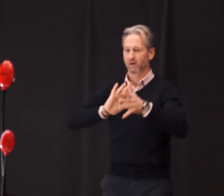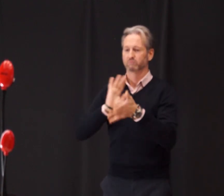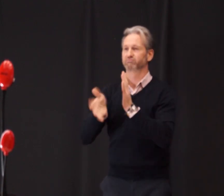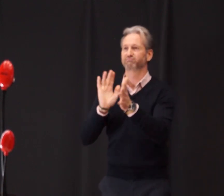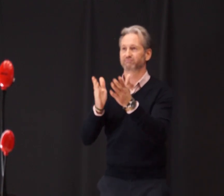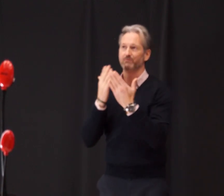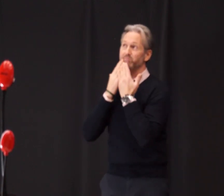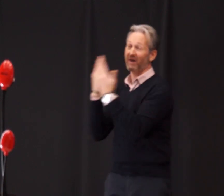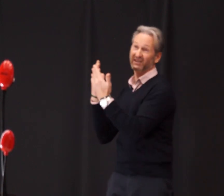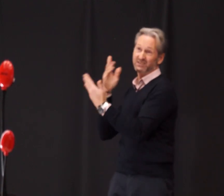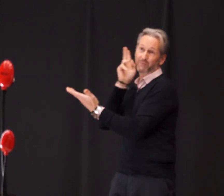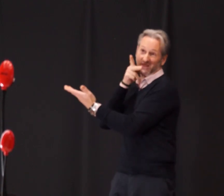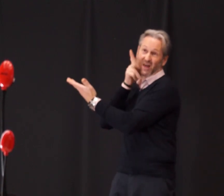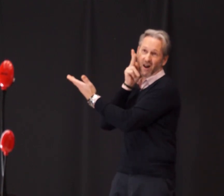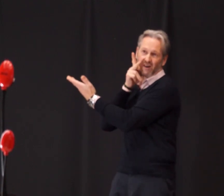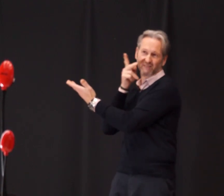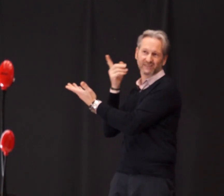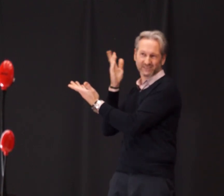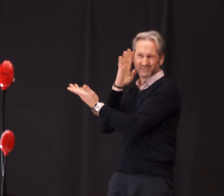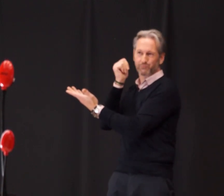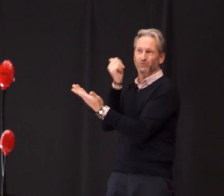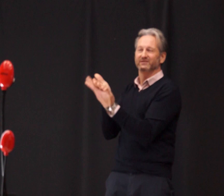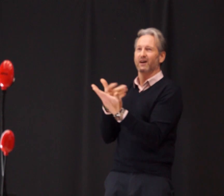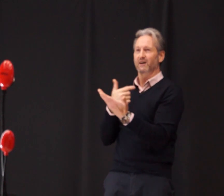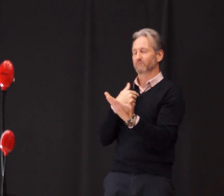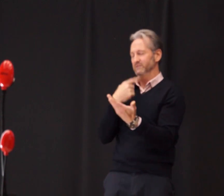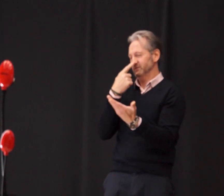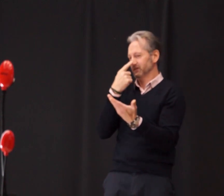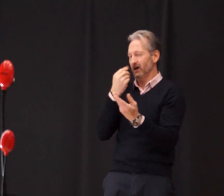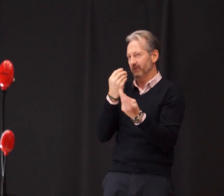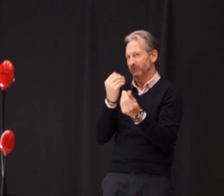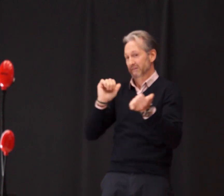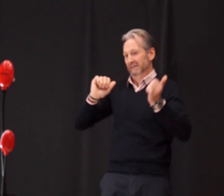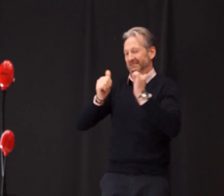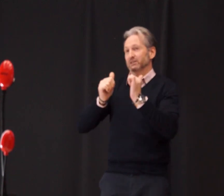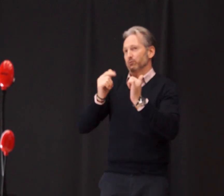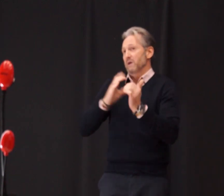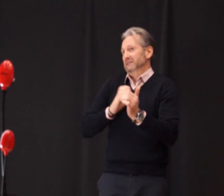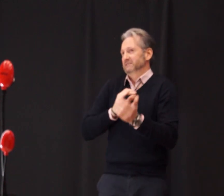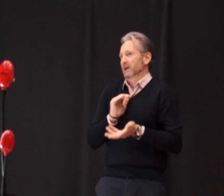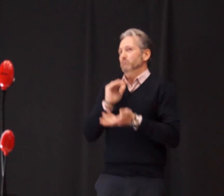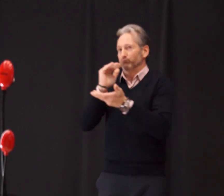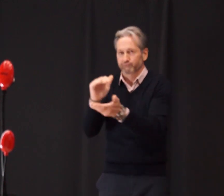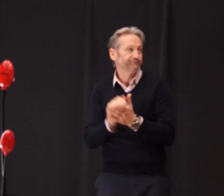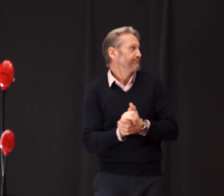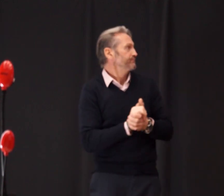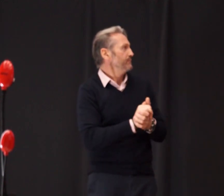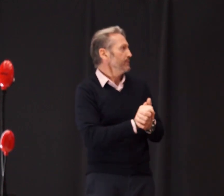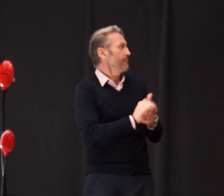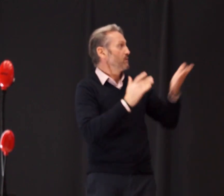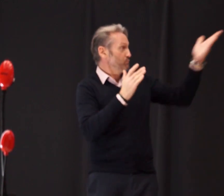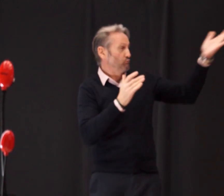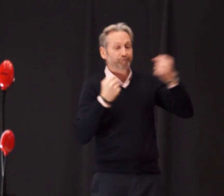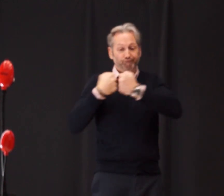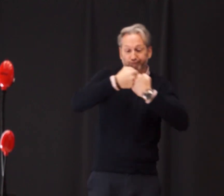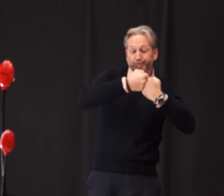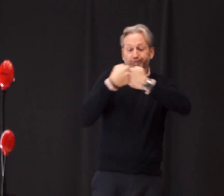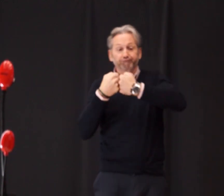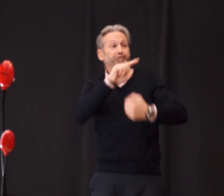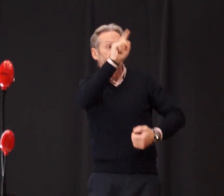chemin dans lequel la langue des signes a une vraie place. Et pour moi, c'est vraiment quelque chose de très important de pouvoir aussi